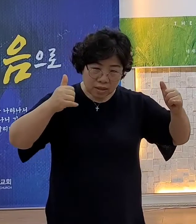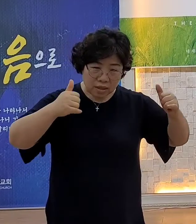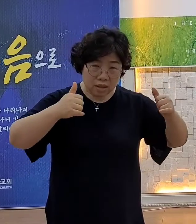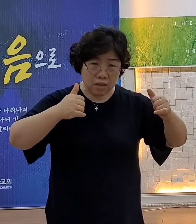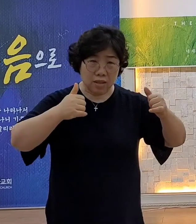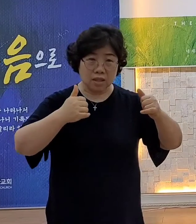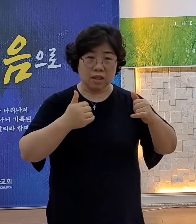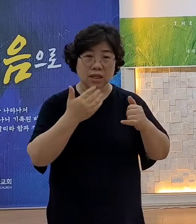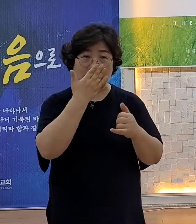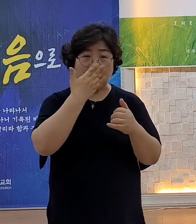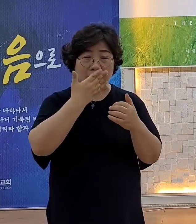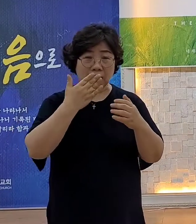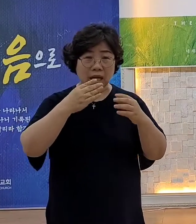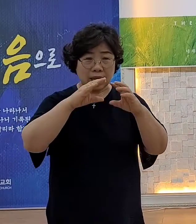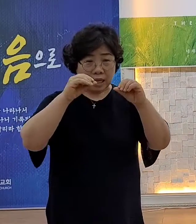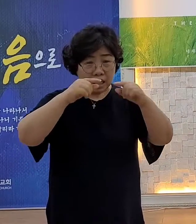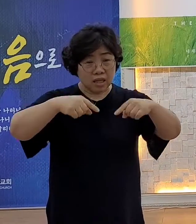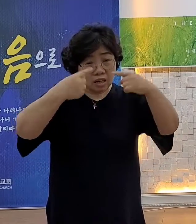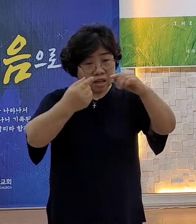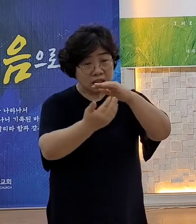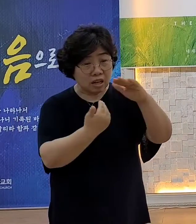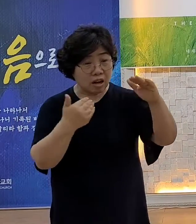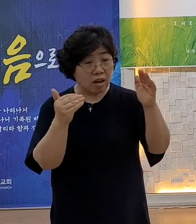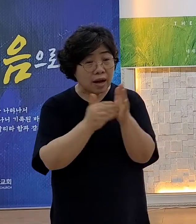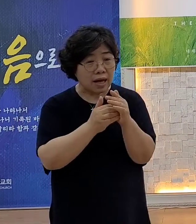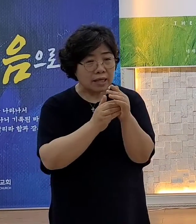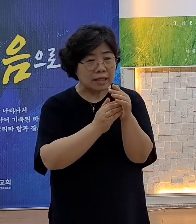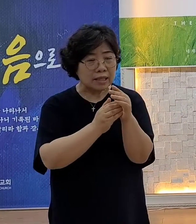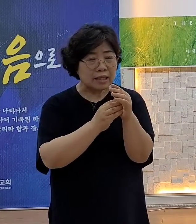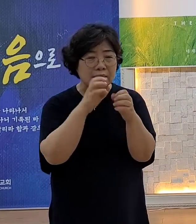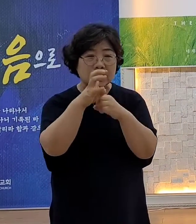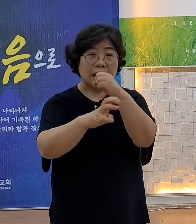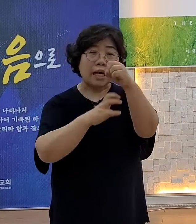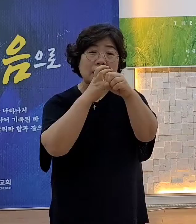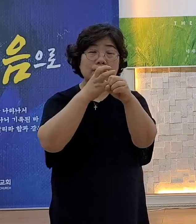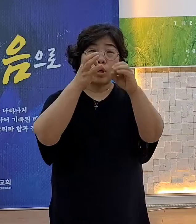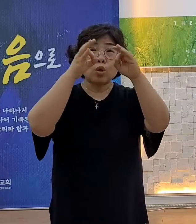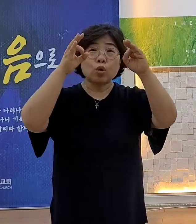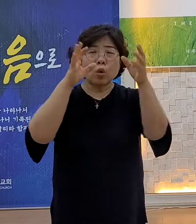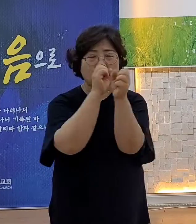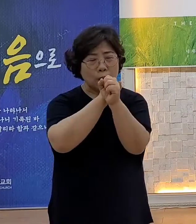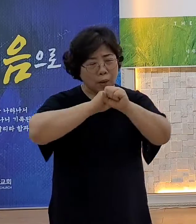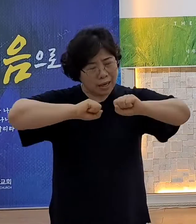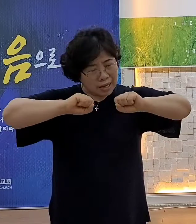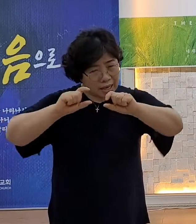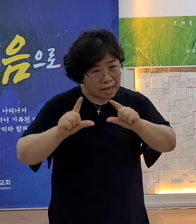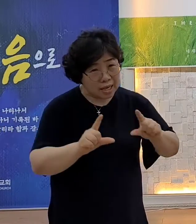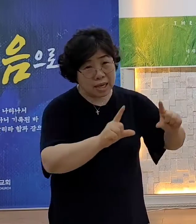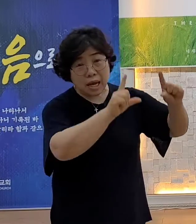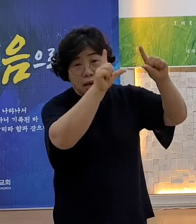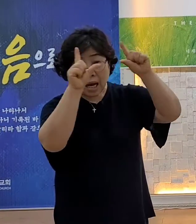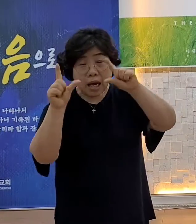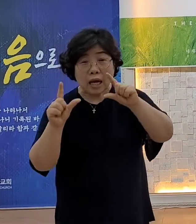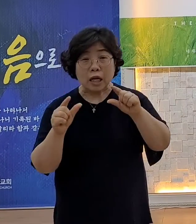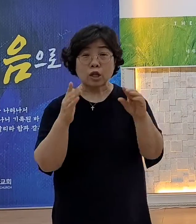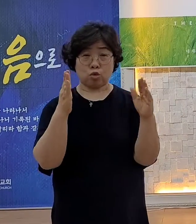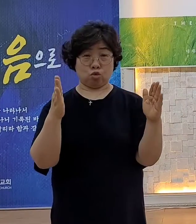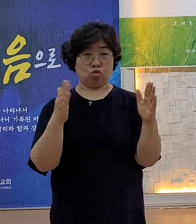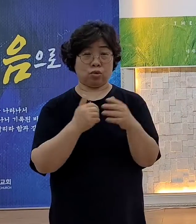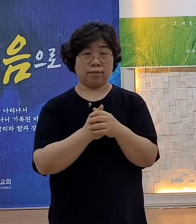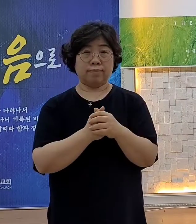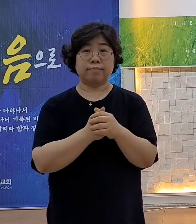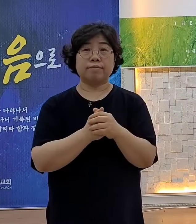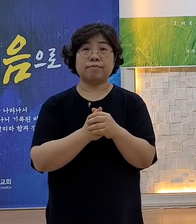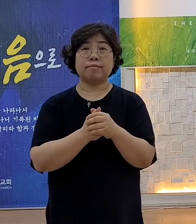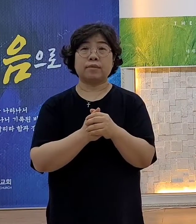동안 했죠? 40년 동안. 예, 40년 동안 이 광야 생활을 했습니다. 여러분